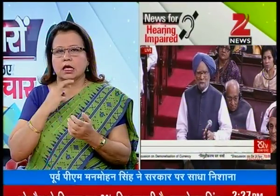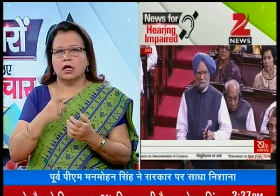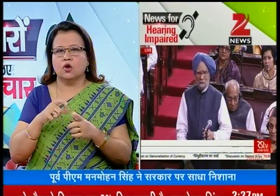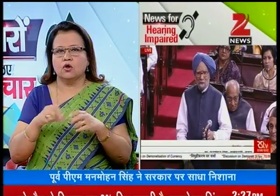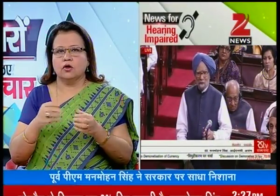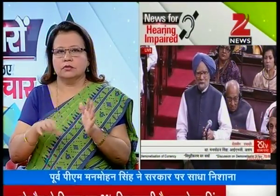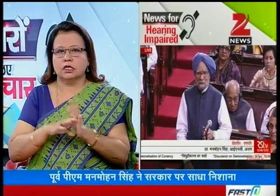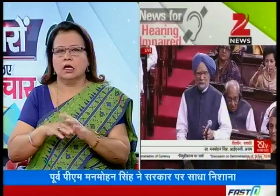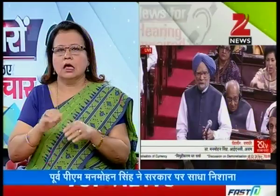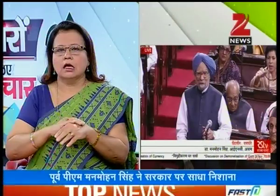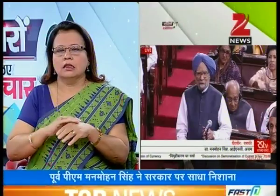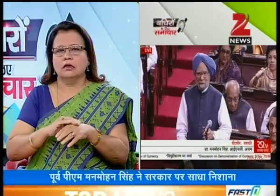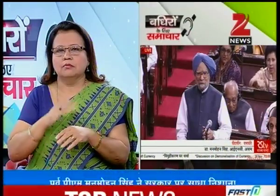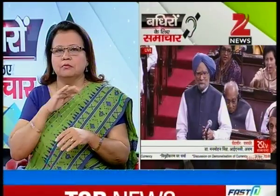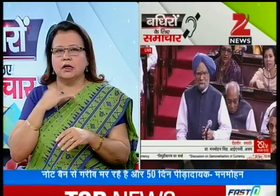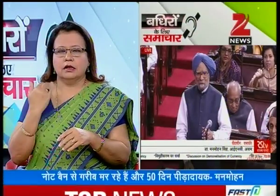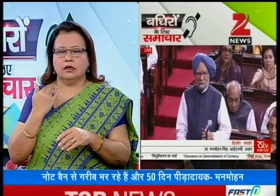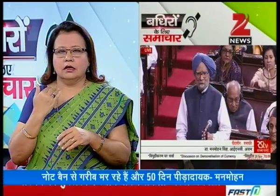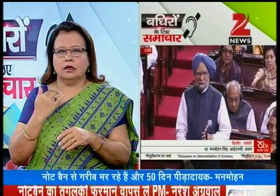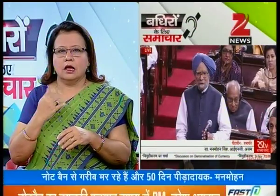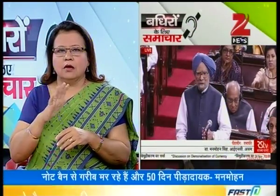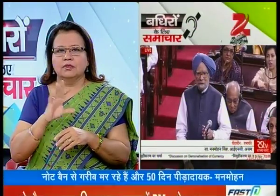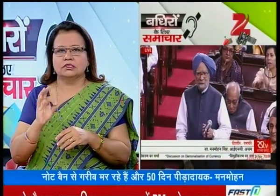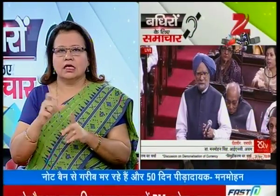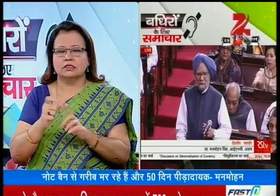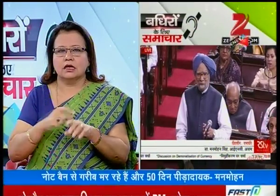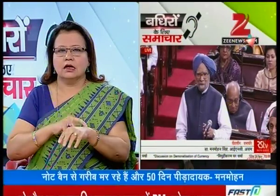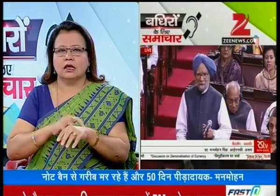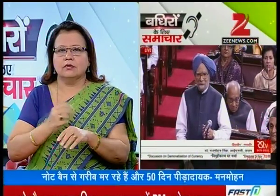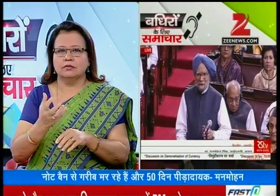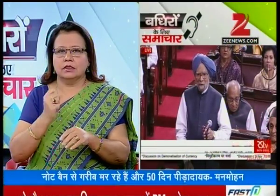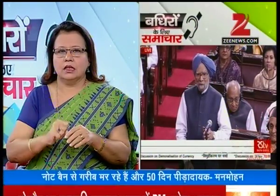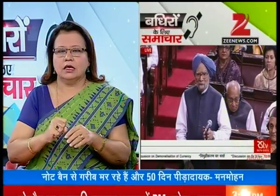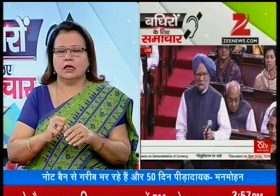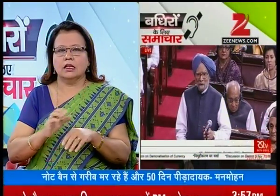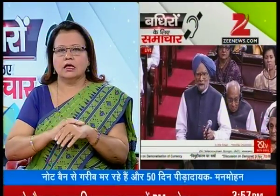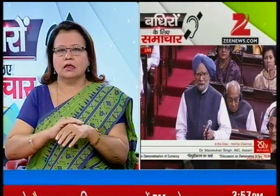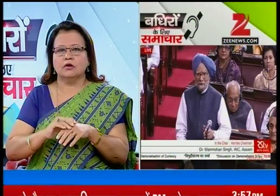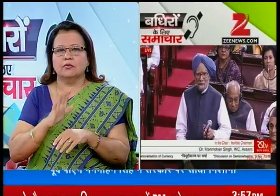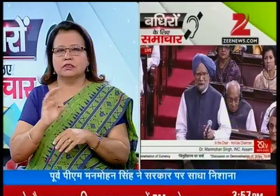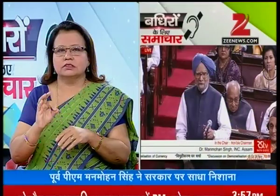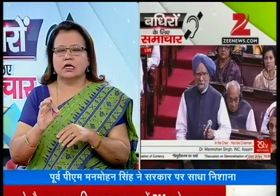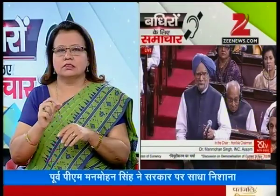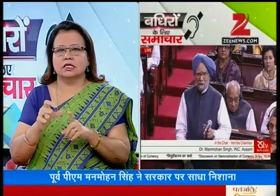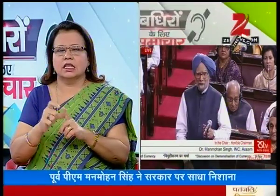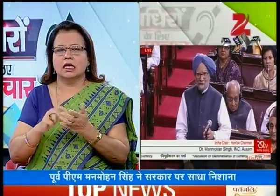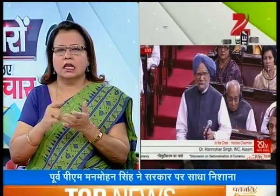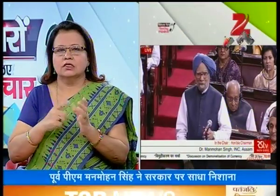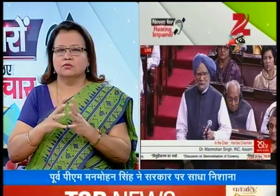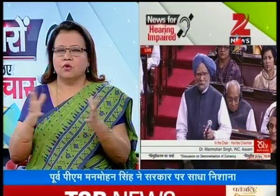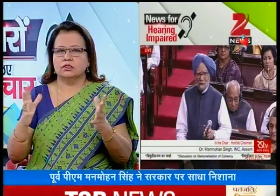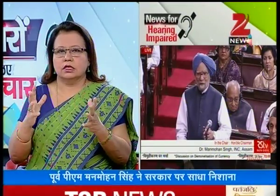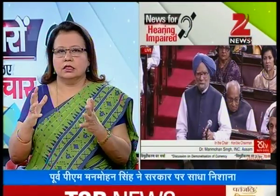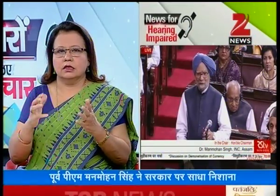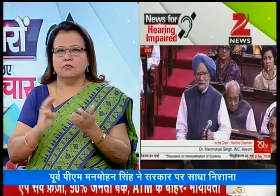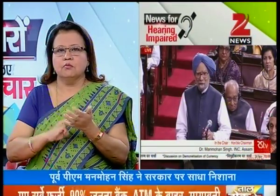है कि नोट बैन से गरीब मर रहे हैं आपने 50 दिन का वक्त मांगा है लेकिन गरीबों के लिए 50 दिन